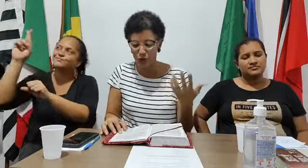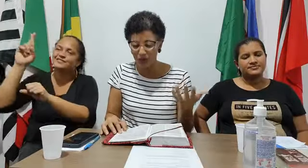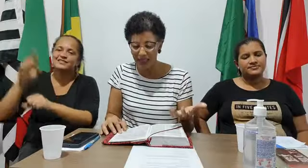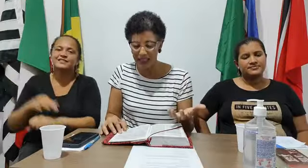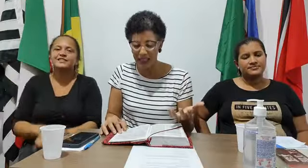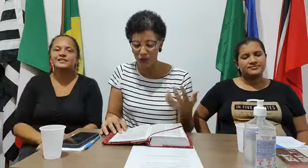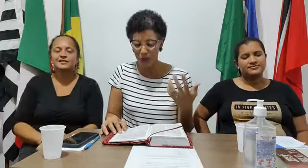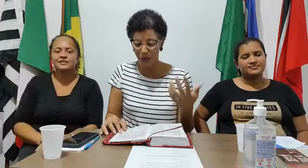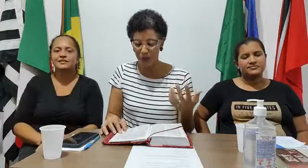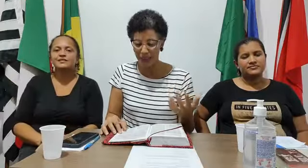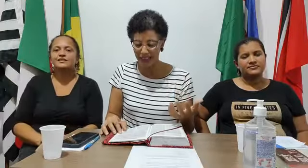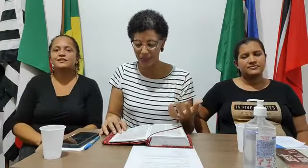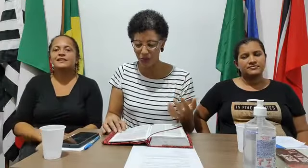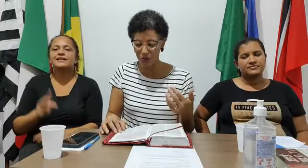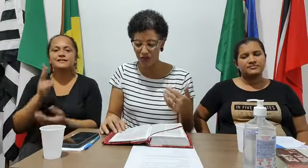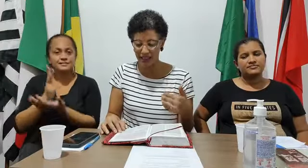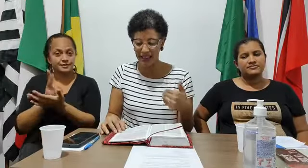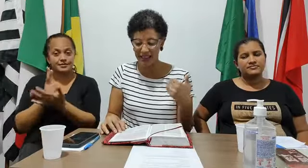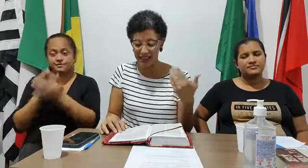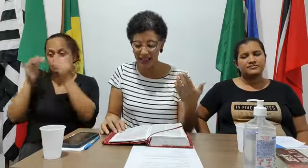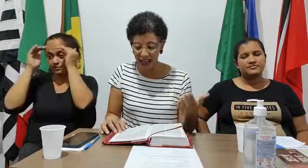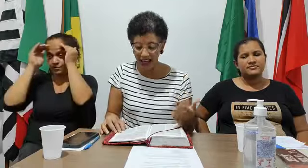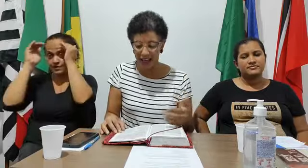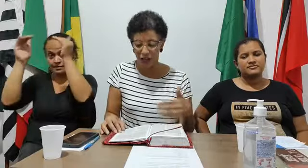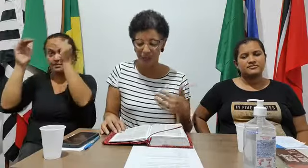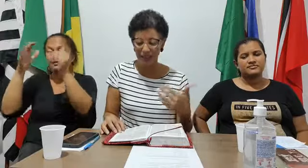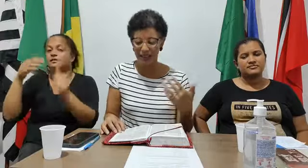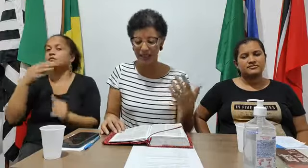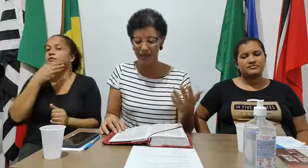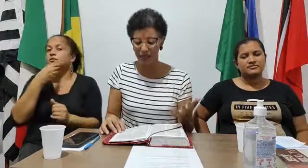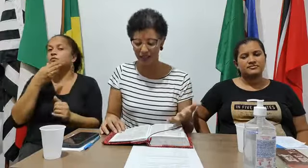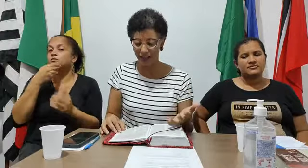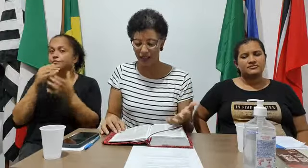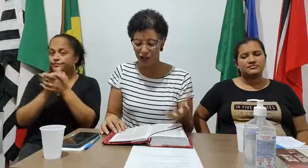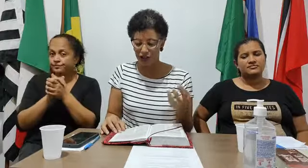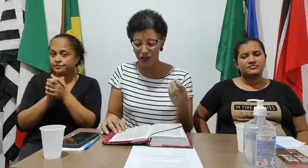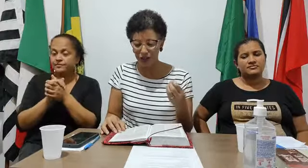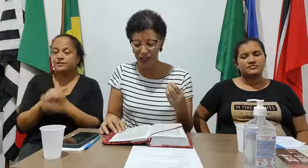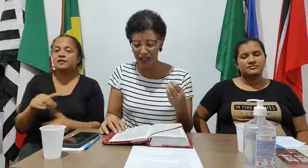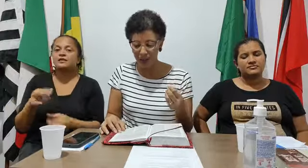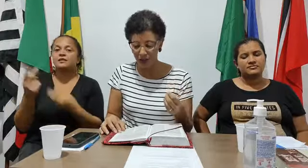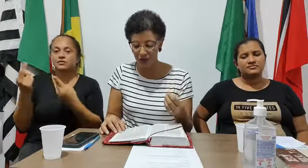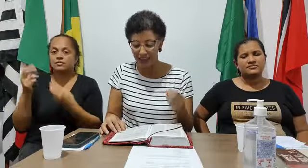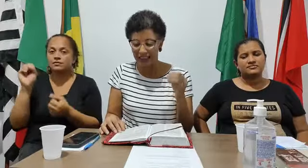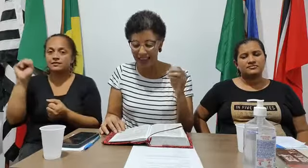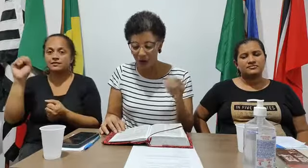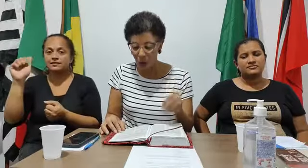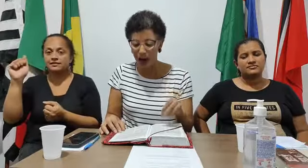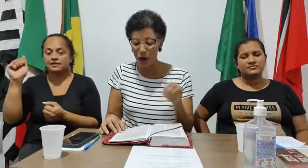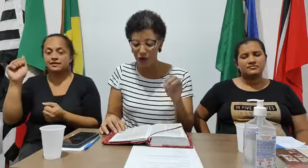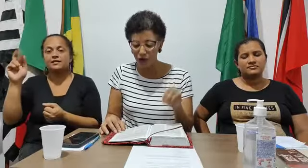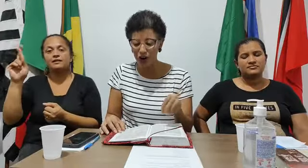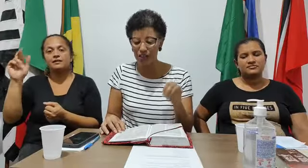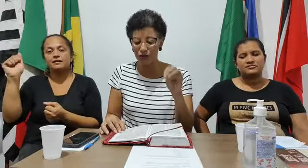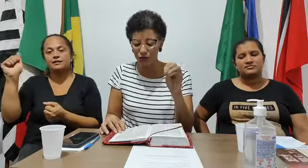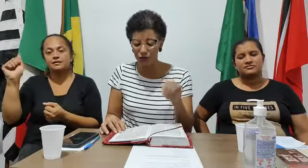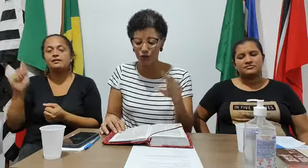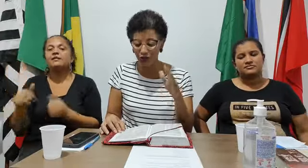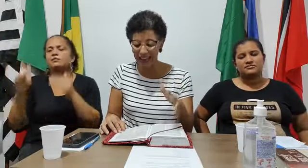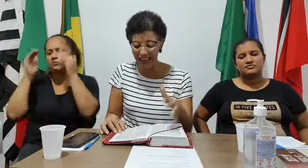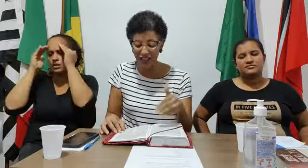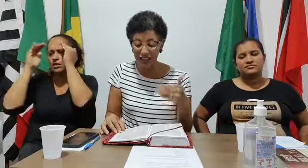Estando submissa ao seu próprio marido, como fazia Sara, que obedecia a Abraão, chamando-lhe Senhor, da qual